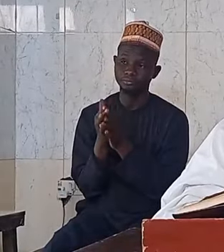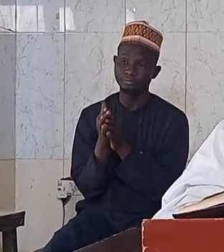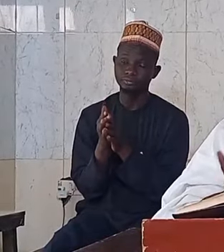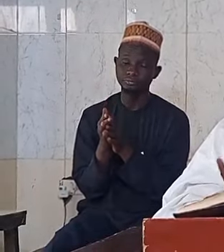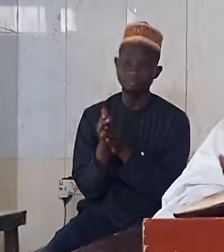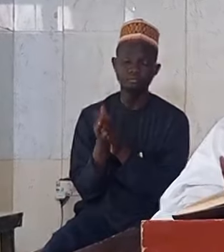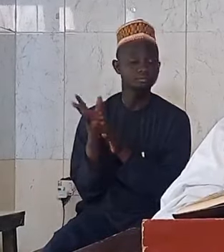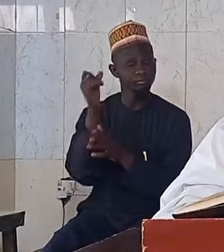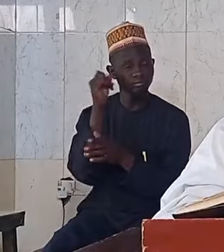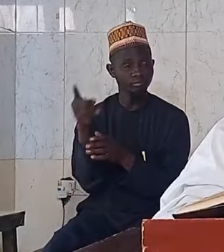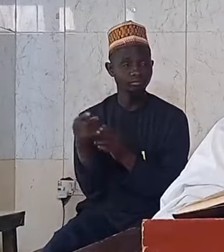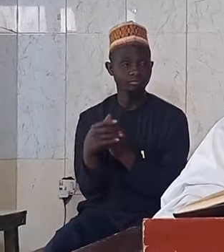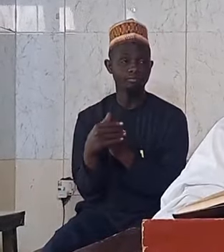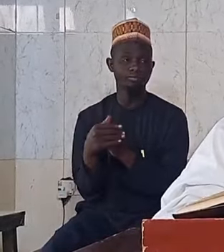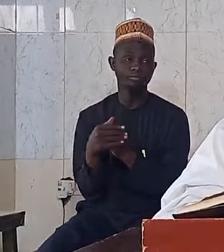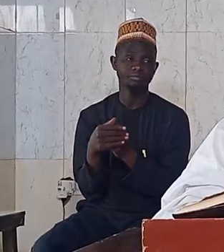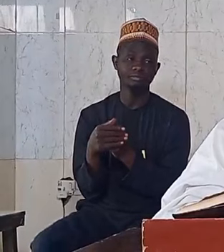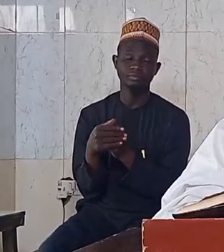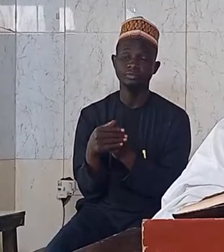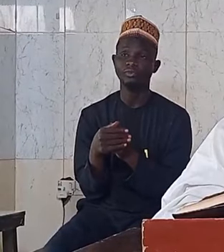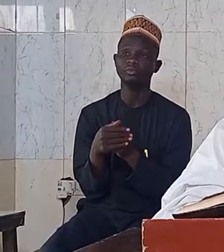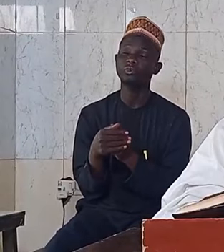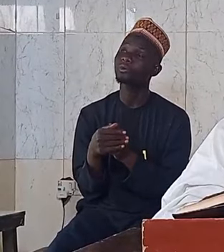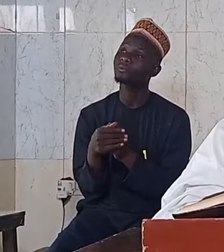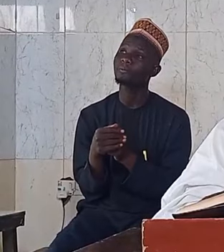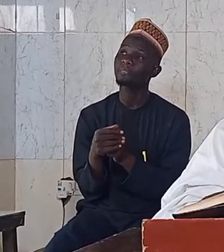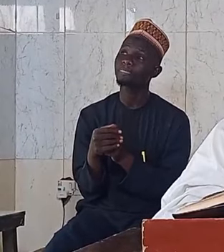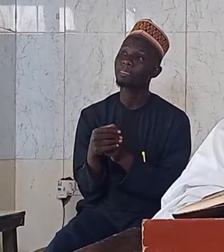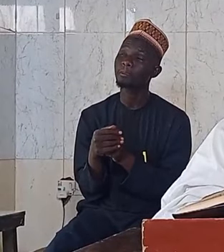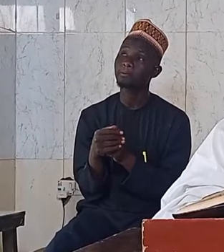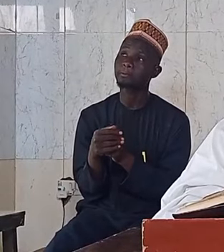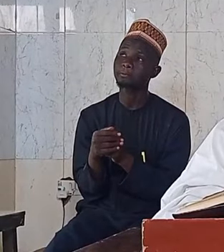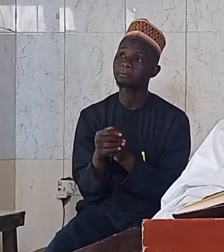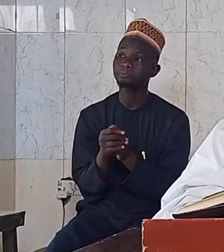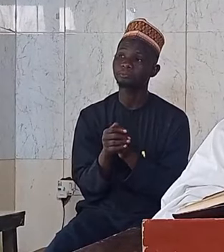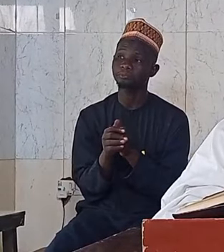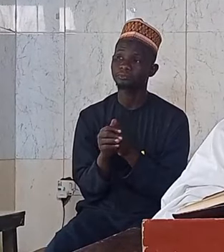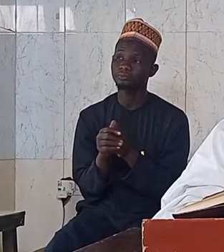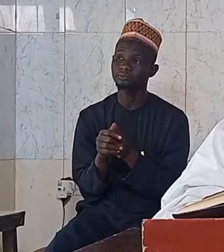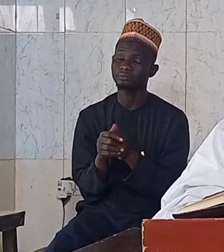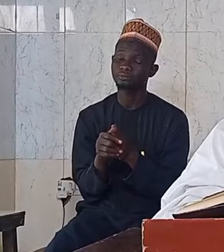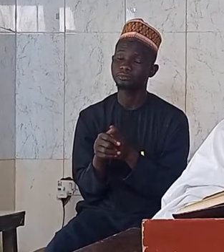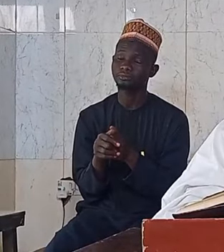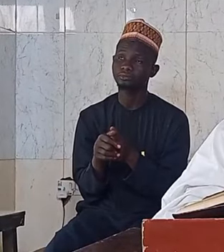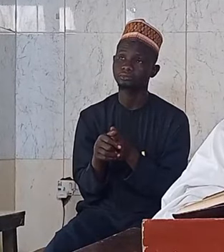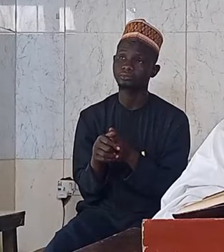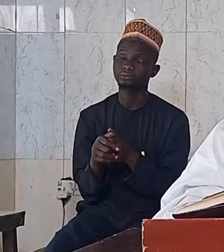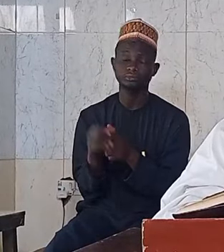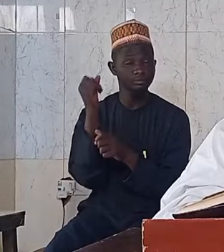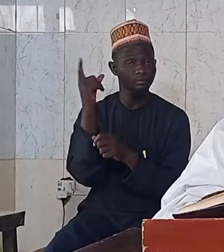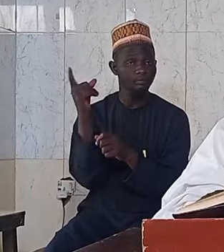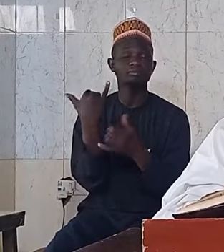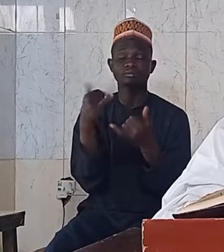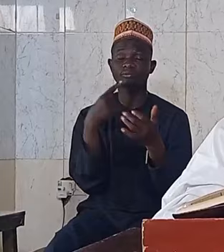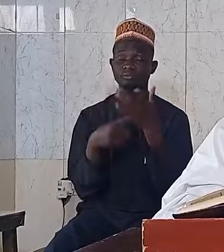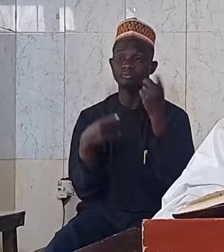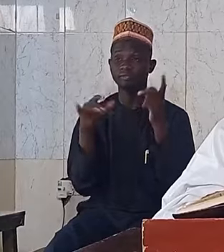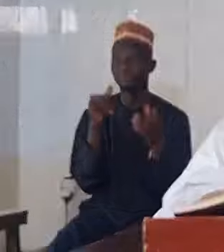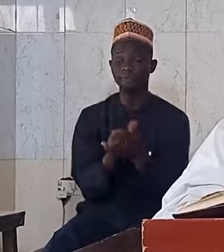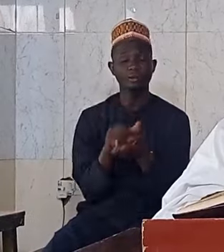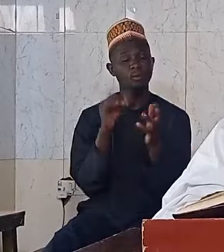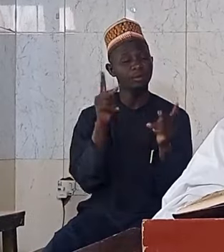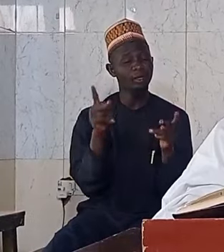duk dai kun fahimci zancan yawa fasara jihaduhum ala hadha alwajhi min bab alqitali